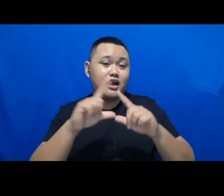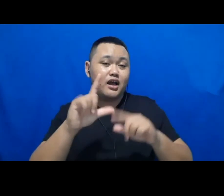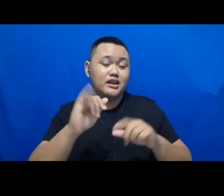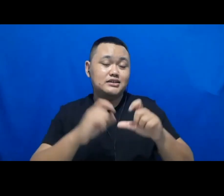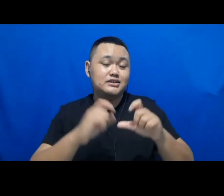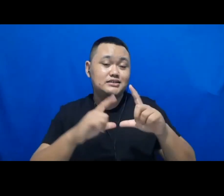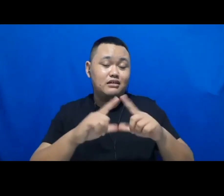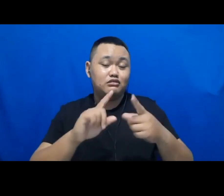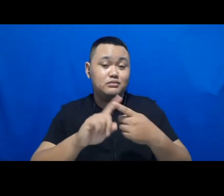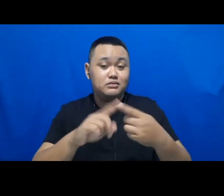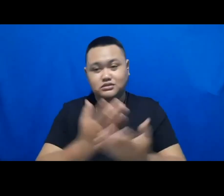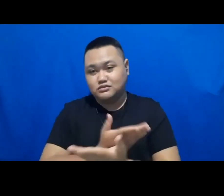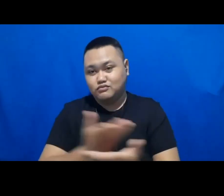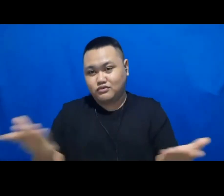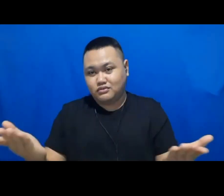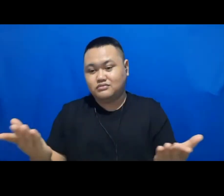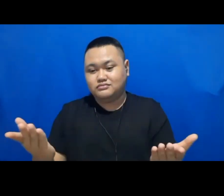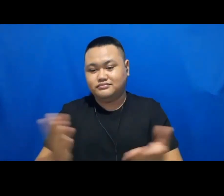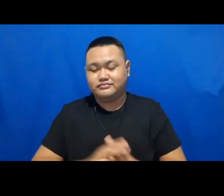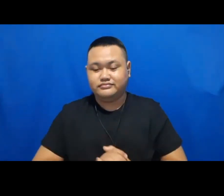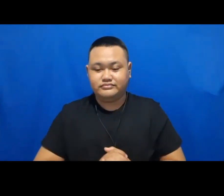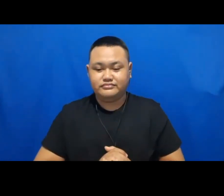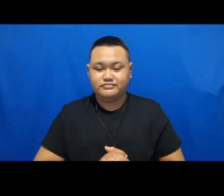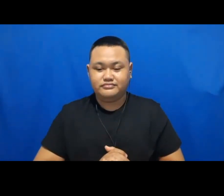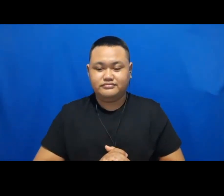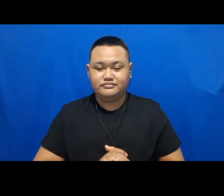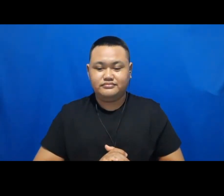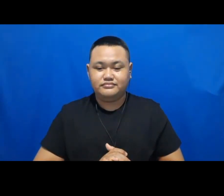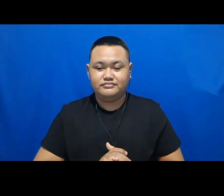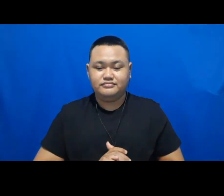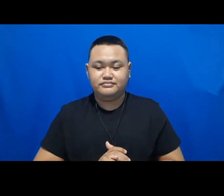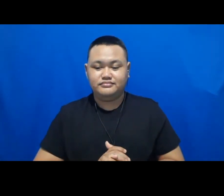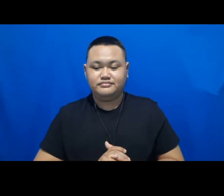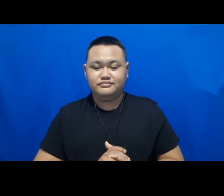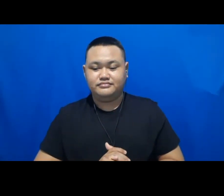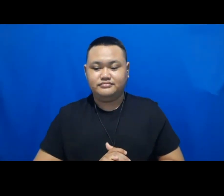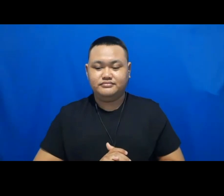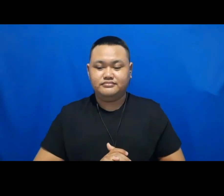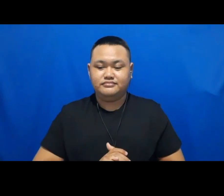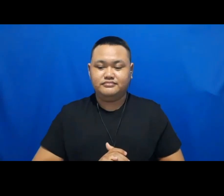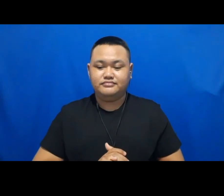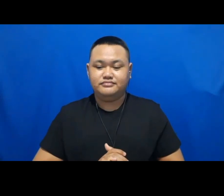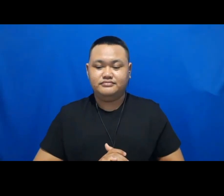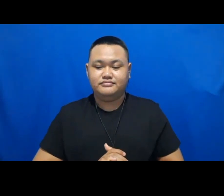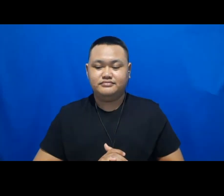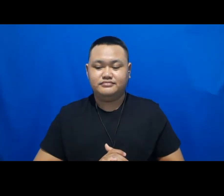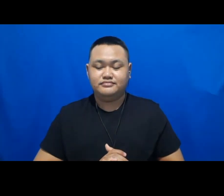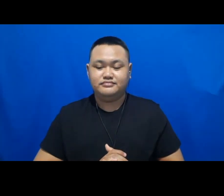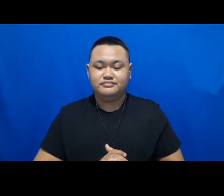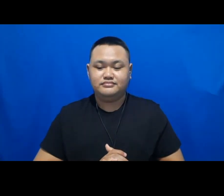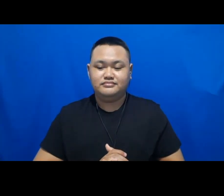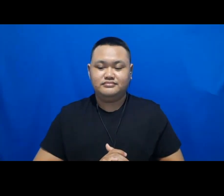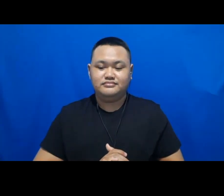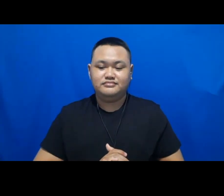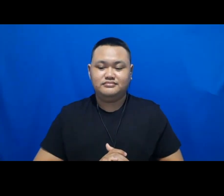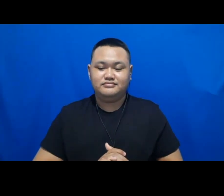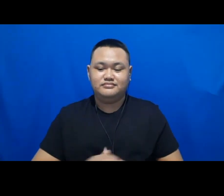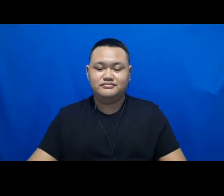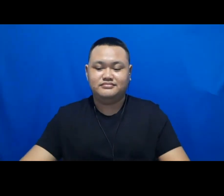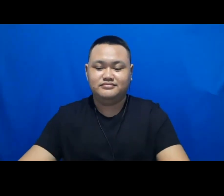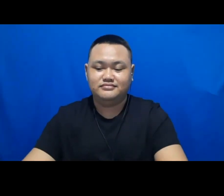itu dibutuhkan sifat nurturing, gitu ya, pengasuhan yang lebih kuat, gitu. Karena yang diurusin kan anak-anak dari